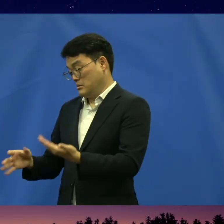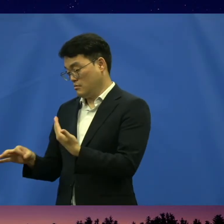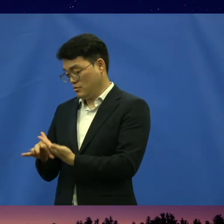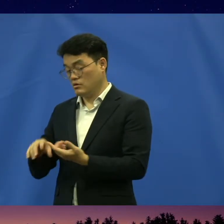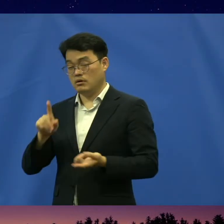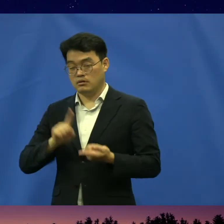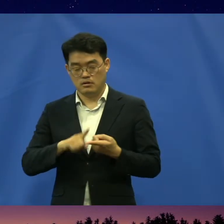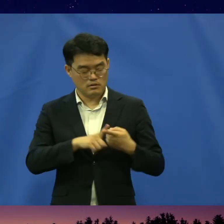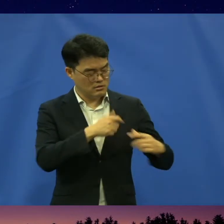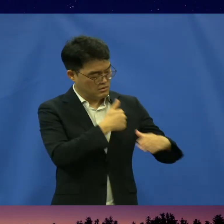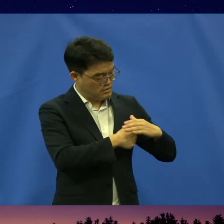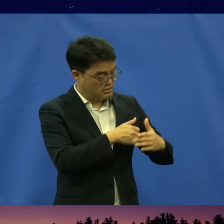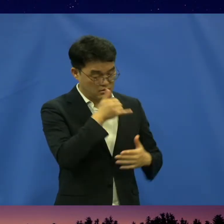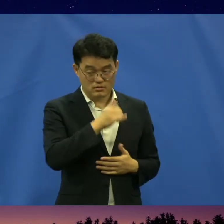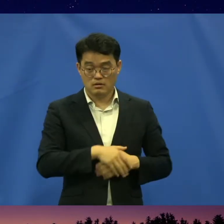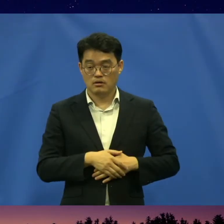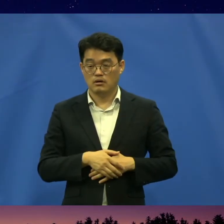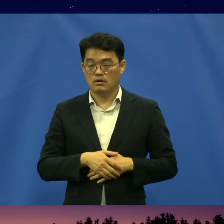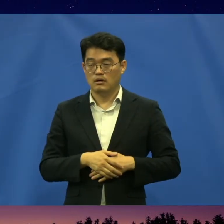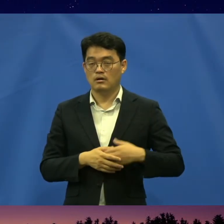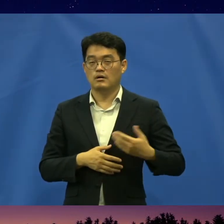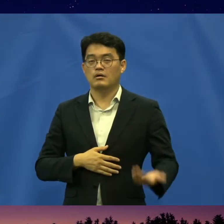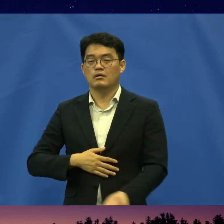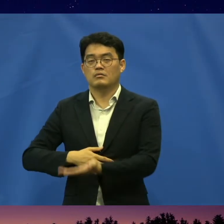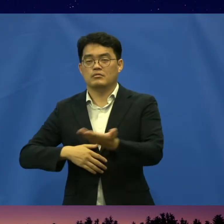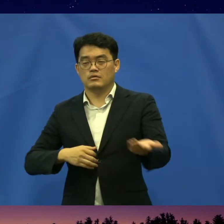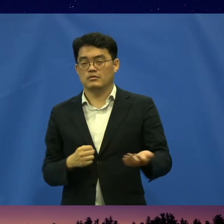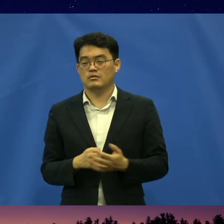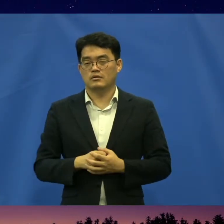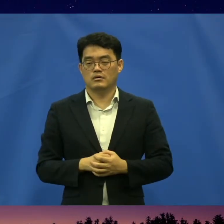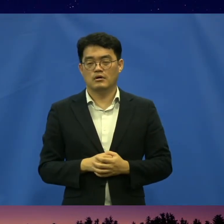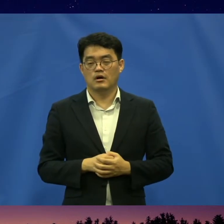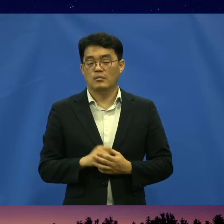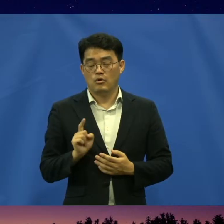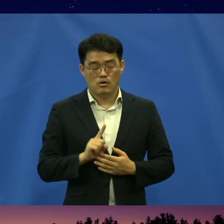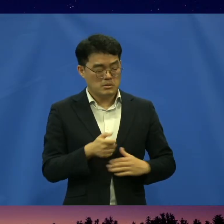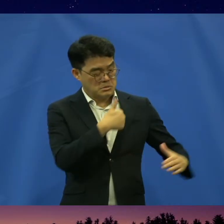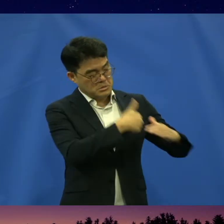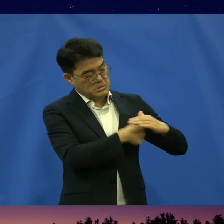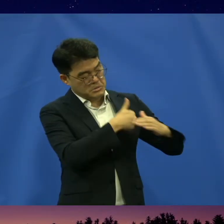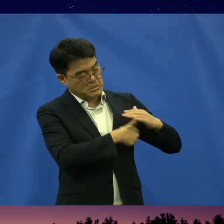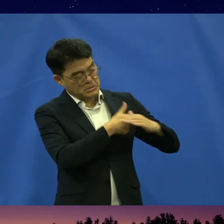말 듣고 싶지 않은 곳, 딱 한 곳에 공동묘지.